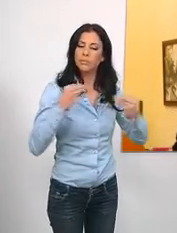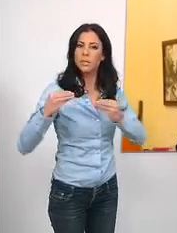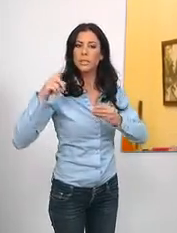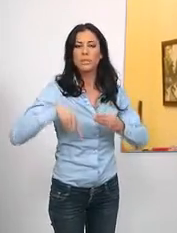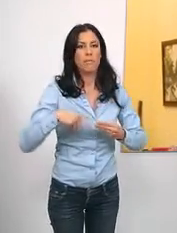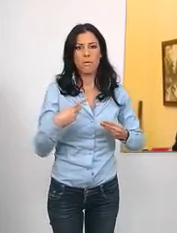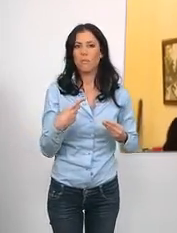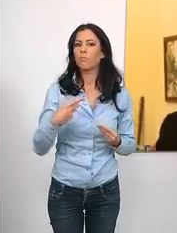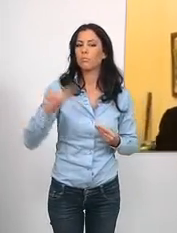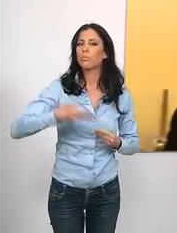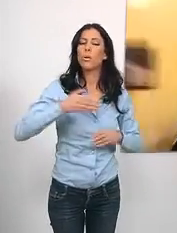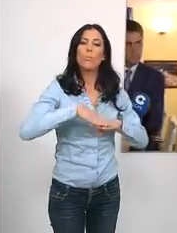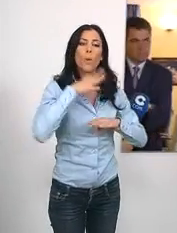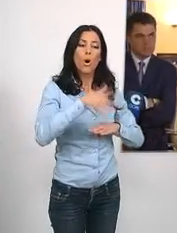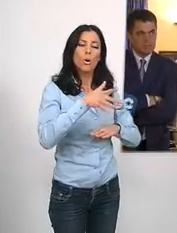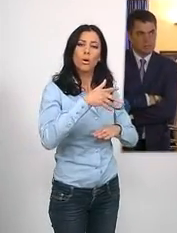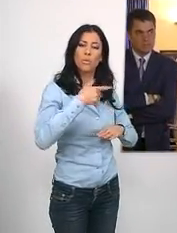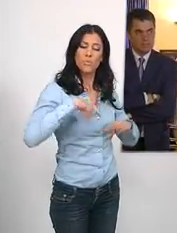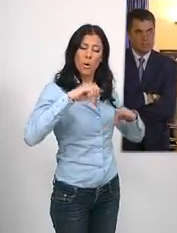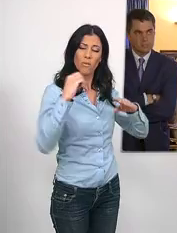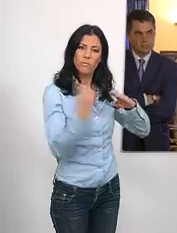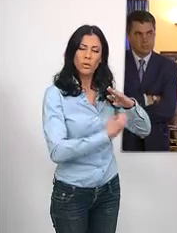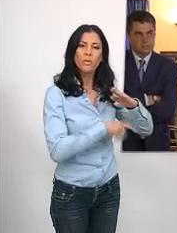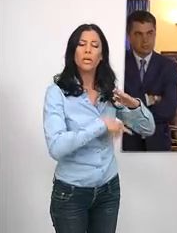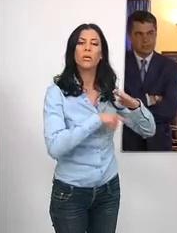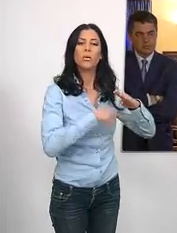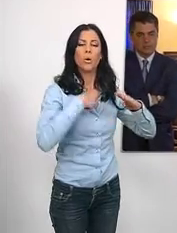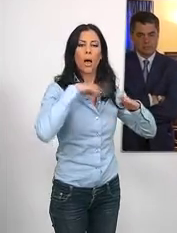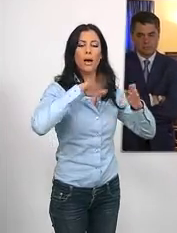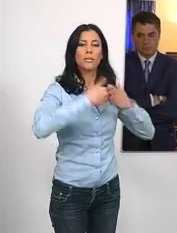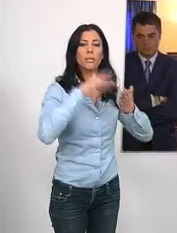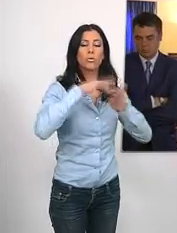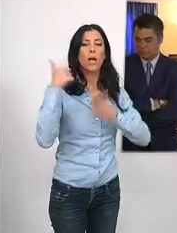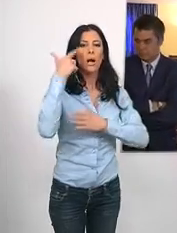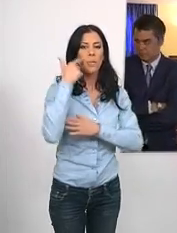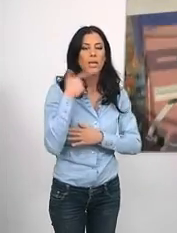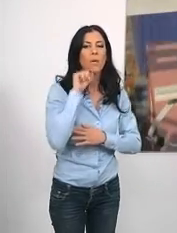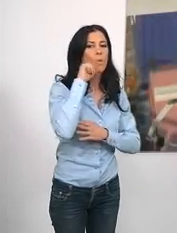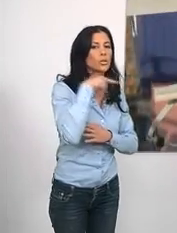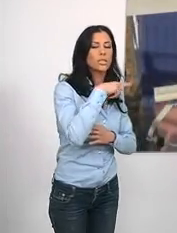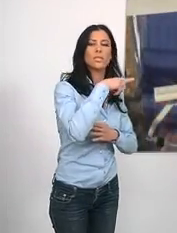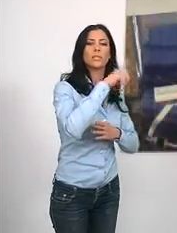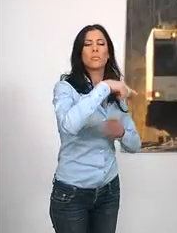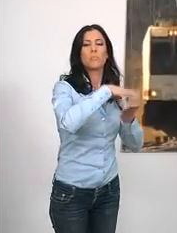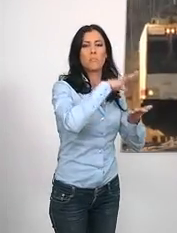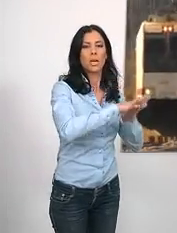y lo estratégico de que exista un trazado de este corredor que discurra por Almería motril Málaga y